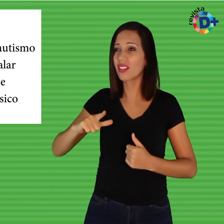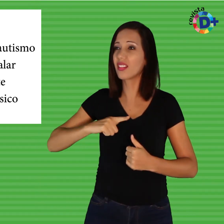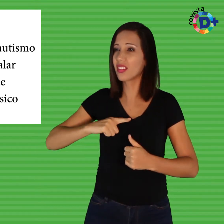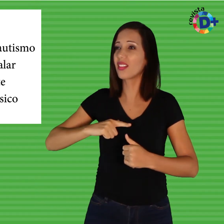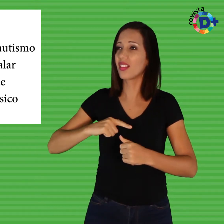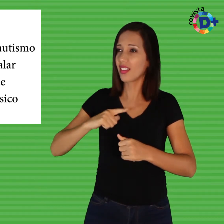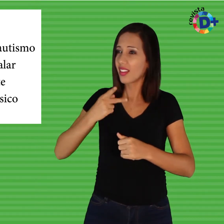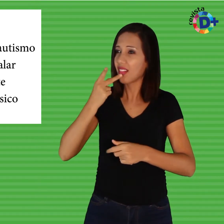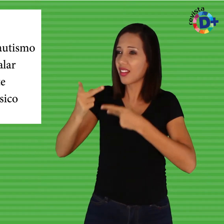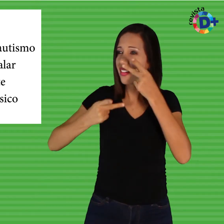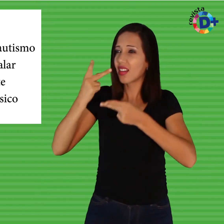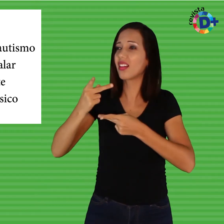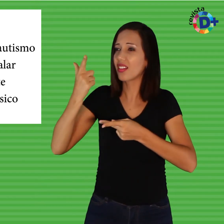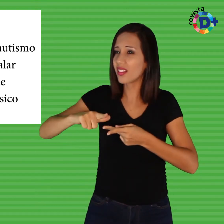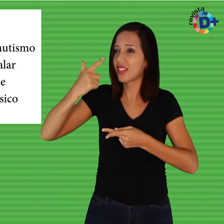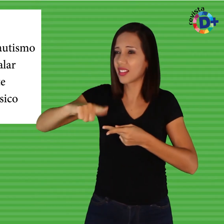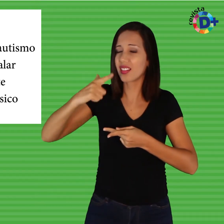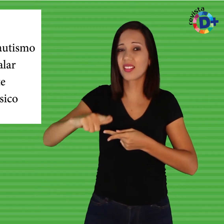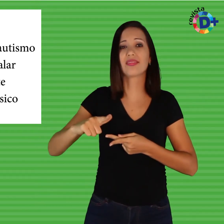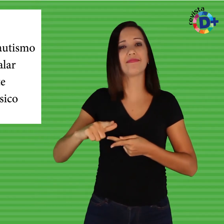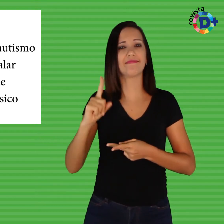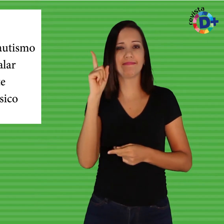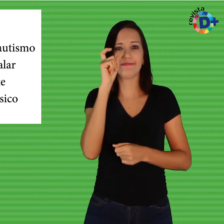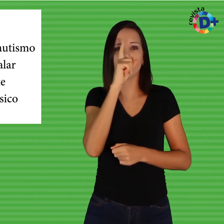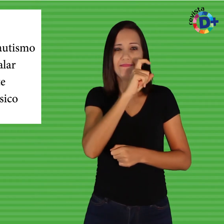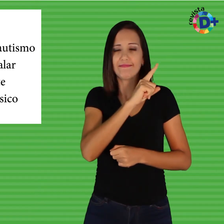facilmente, dificuldade de contato físico.